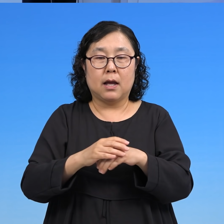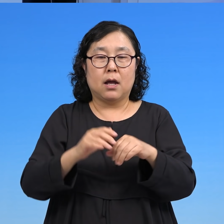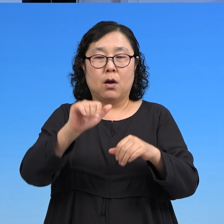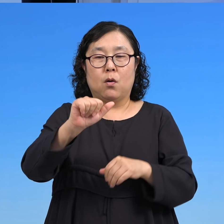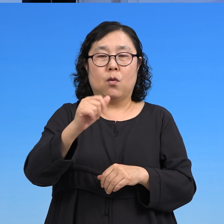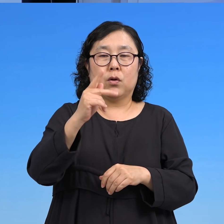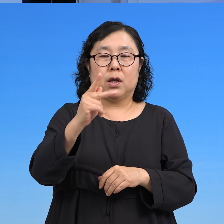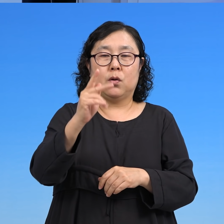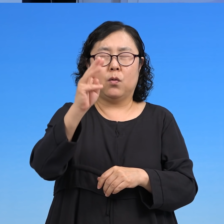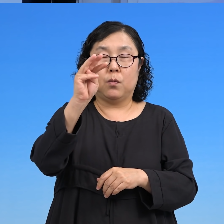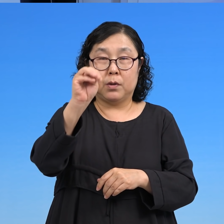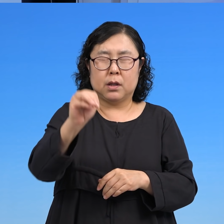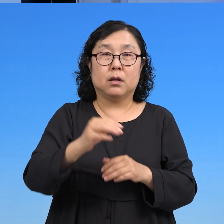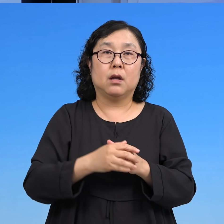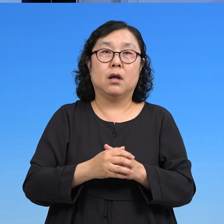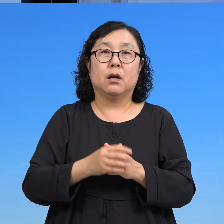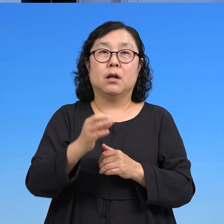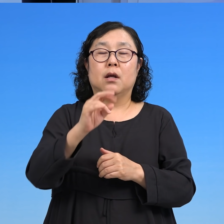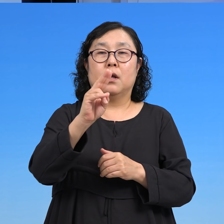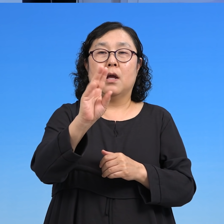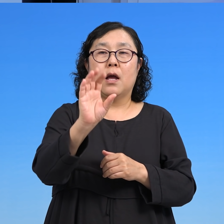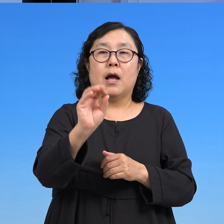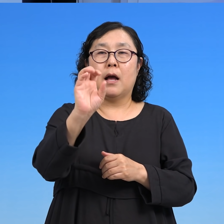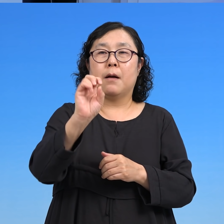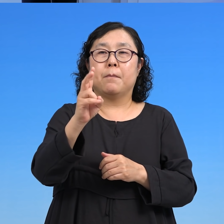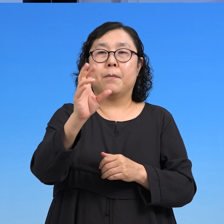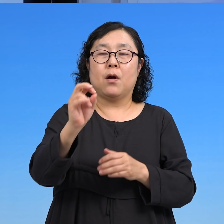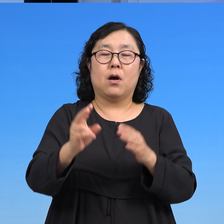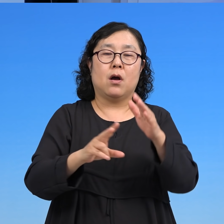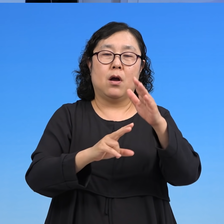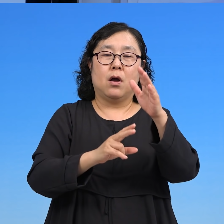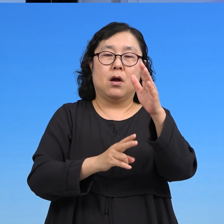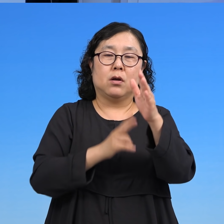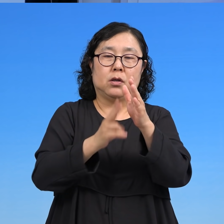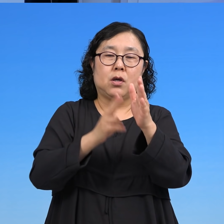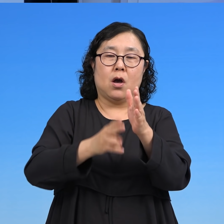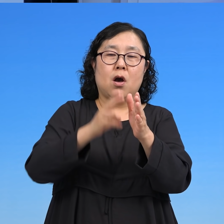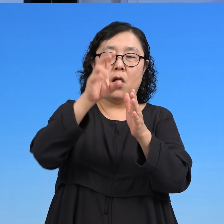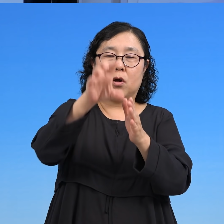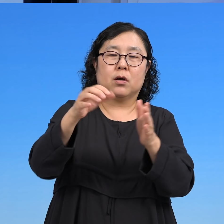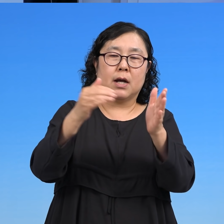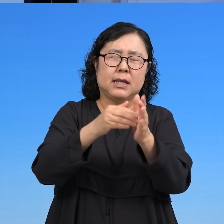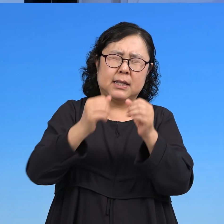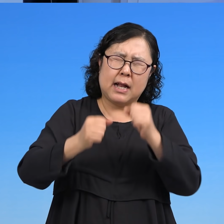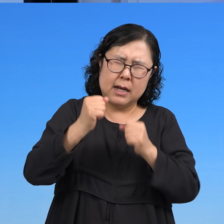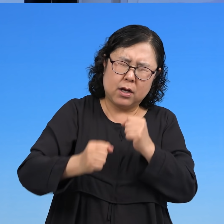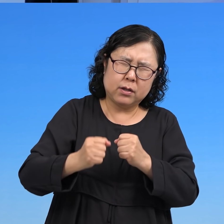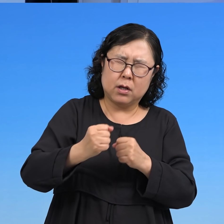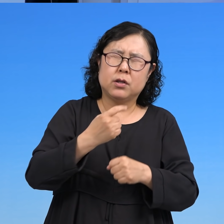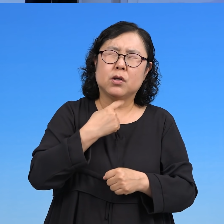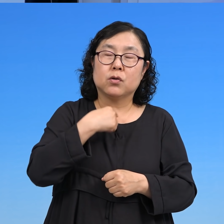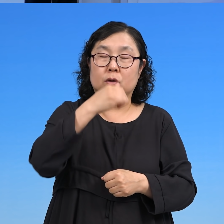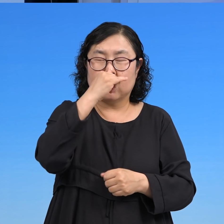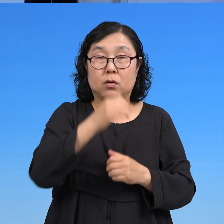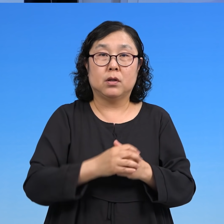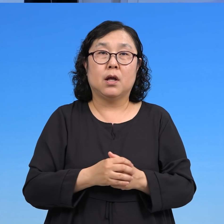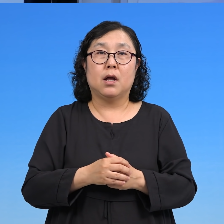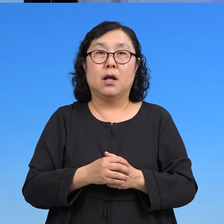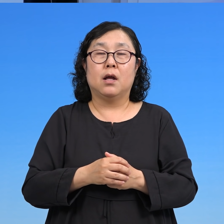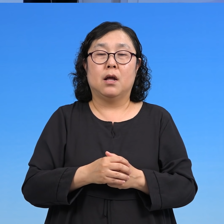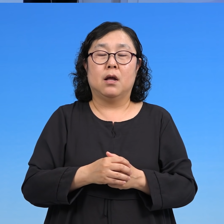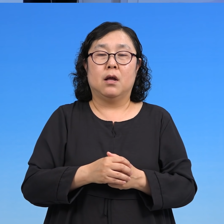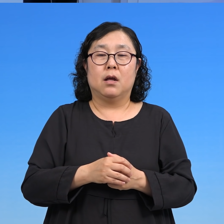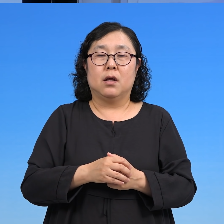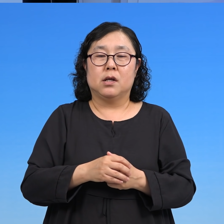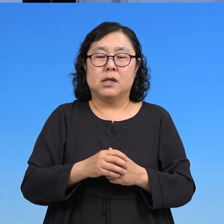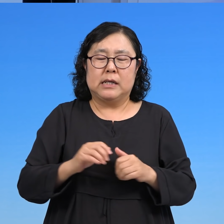터질 듯 5km를 쉬지 않고 양평역까지 달린 기억이, 죽을 힘을 다해 일을